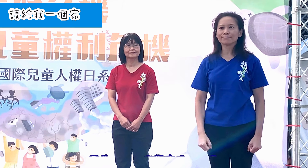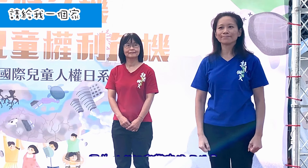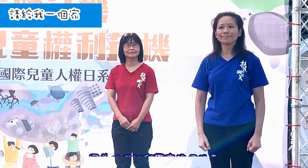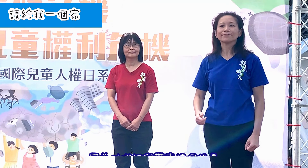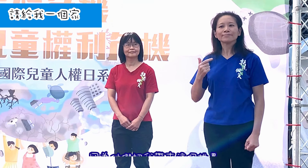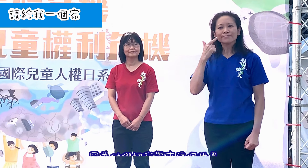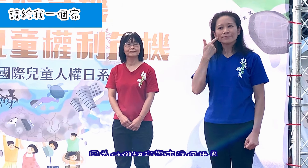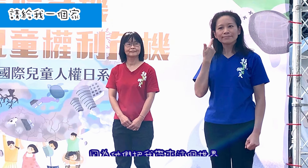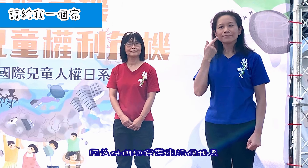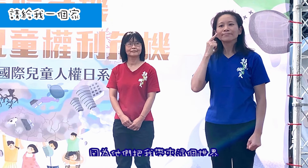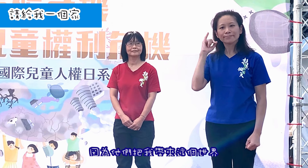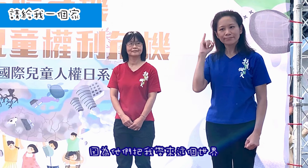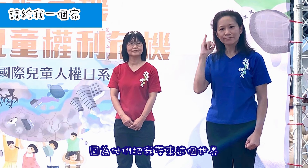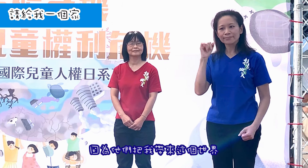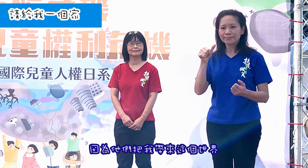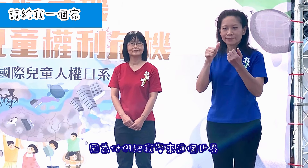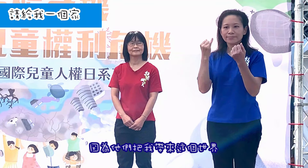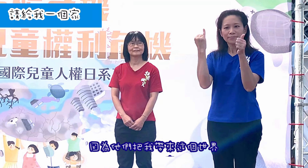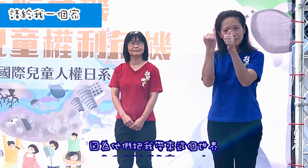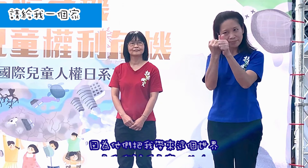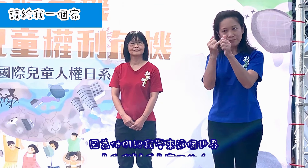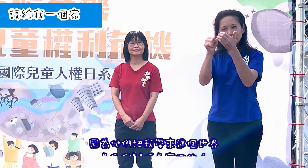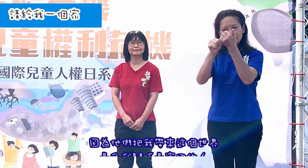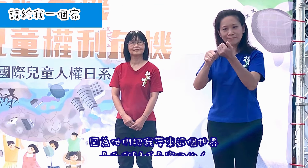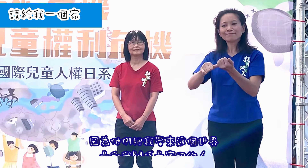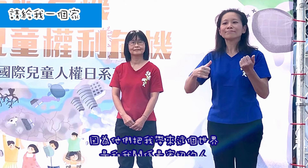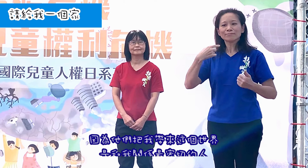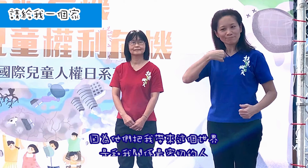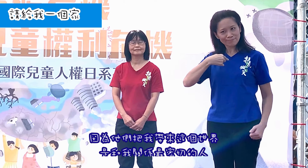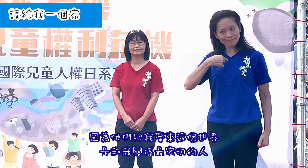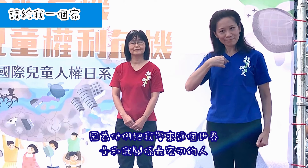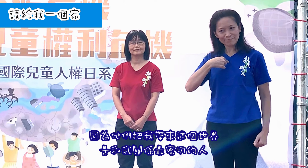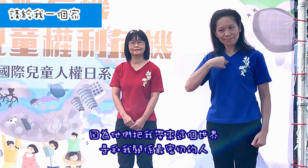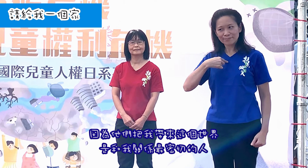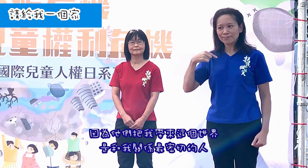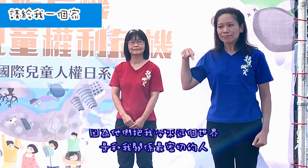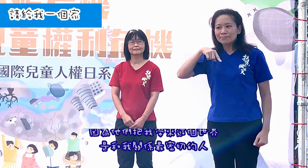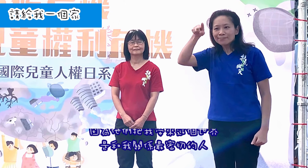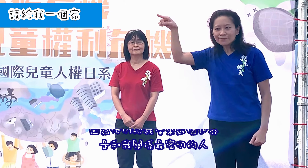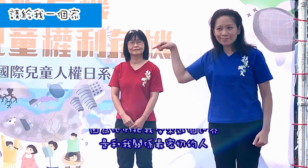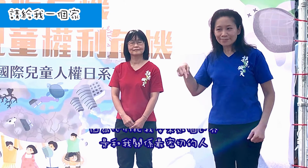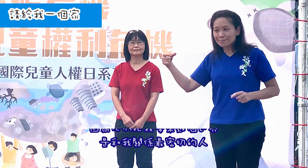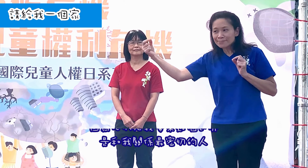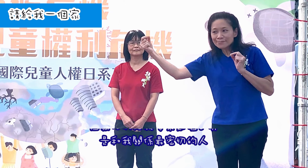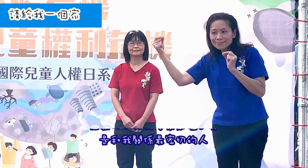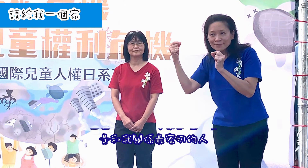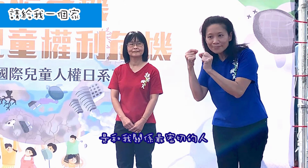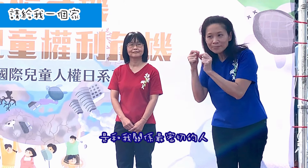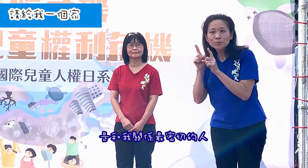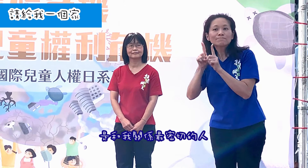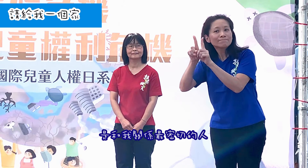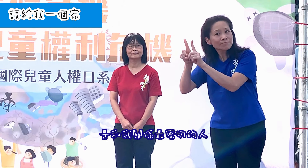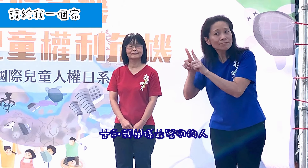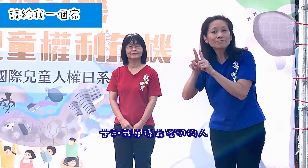因为他们把我带来这个世界，是和我关系最密切的人。